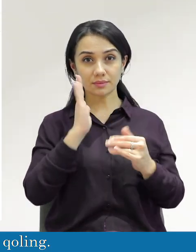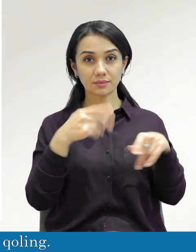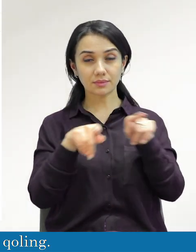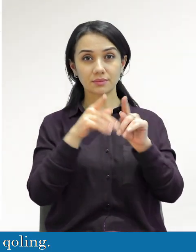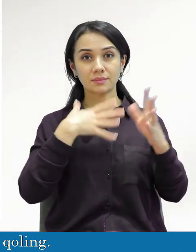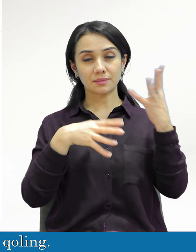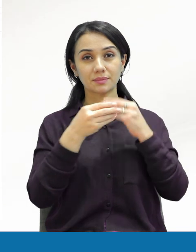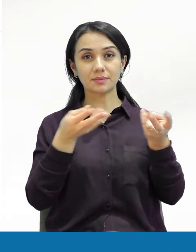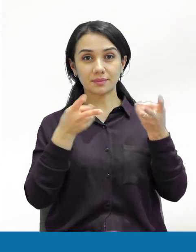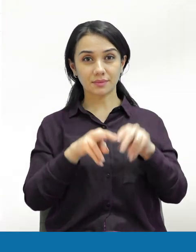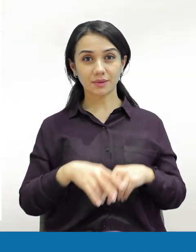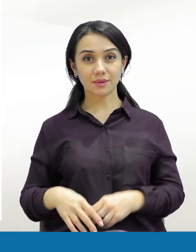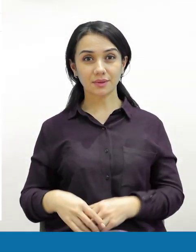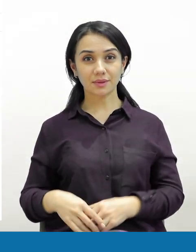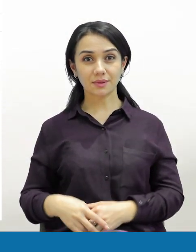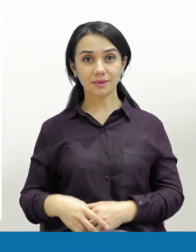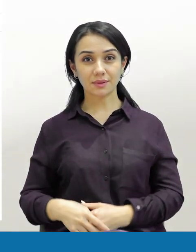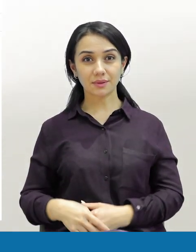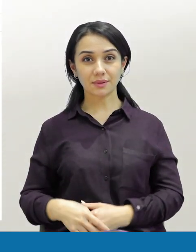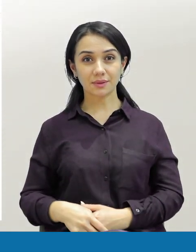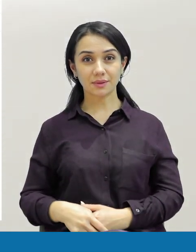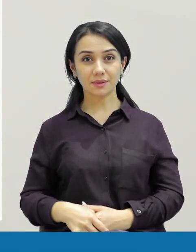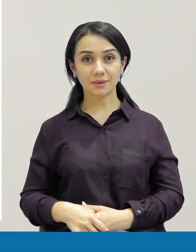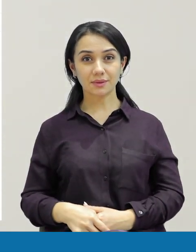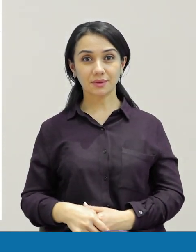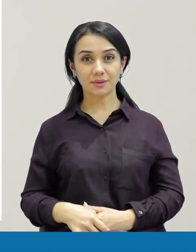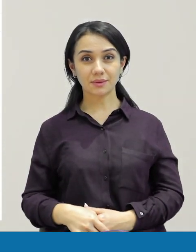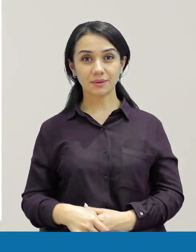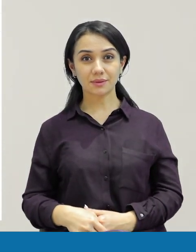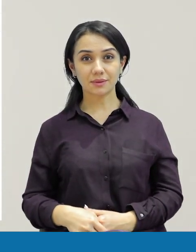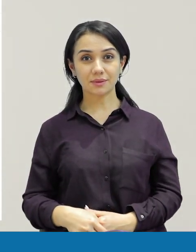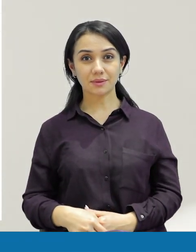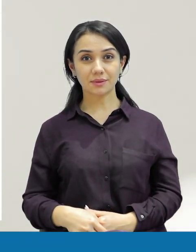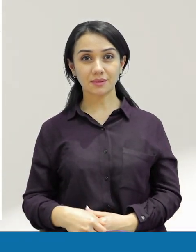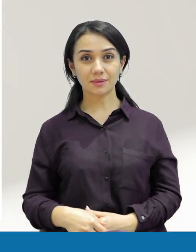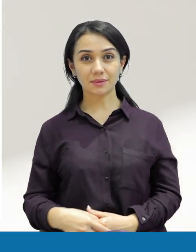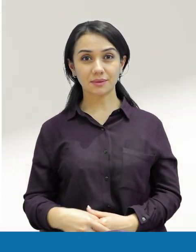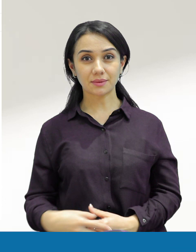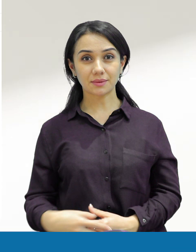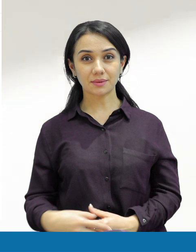Biz bilan qoling. Biz bilan qoling deyman. Keyingi darsda ko'rishguncha.